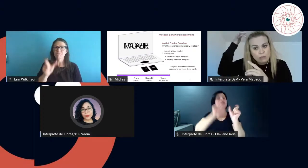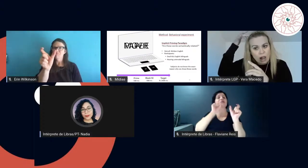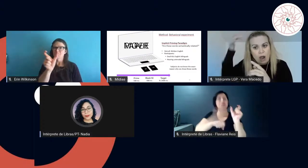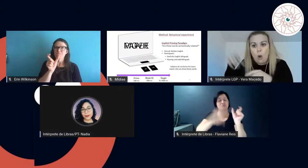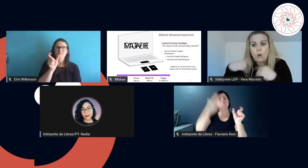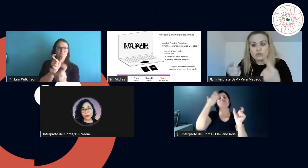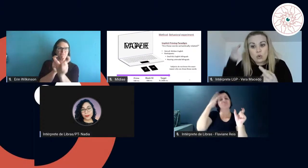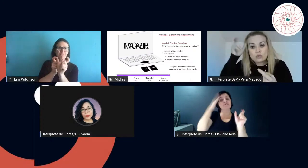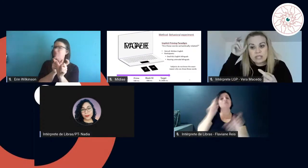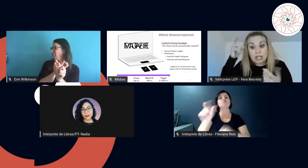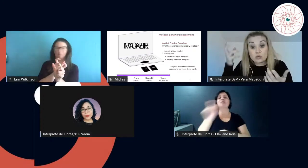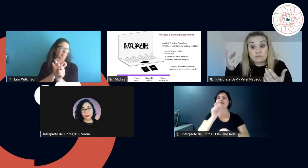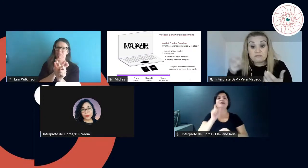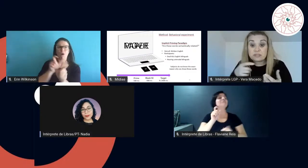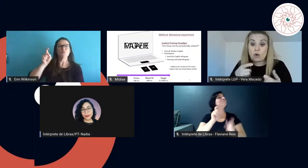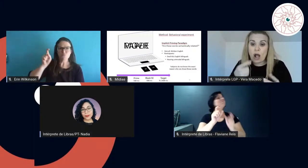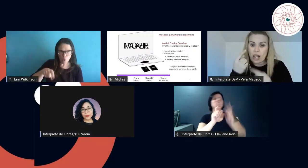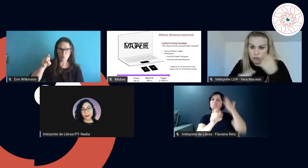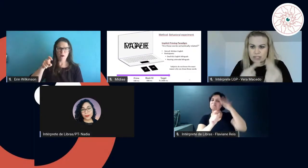foram respondidas.